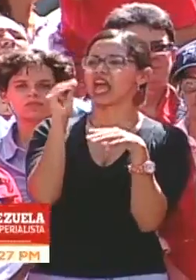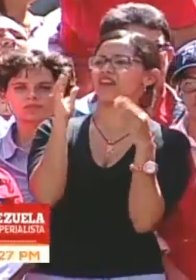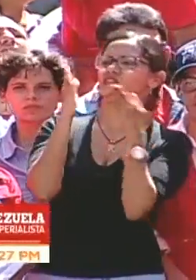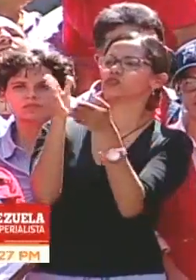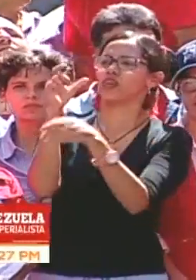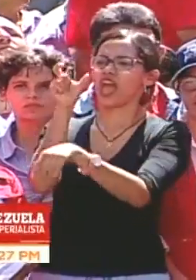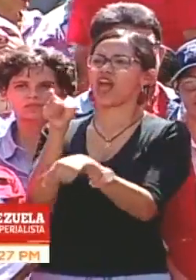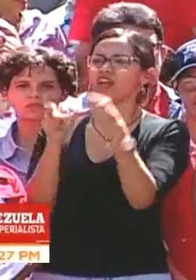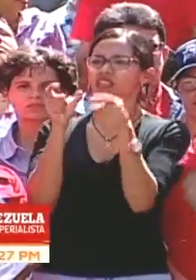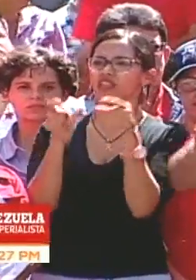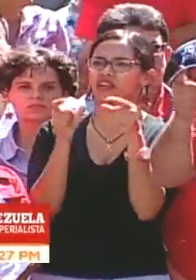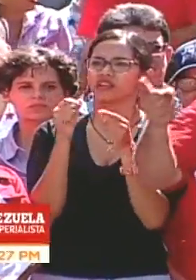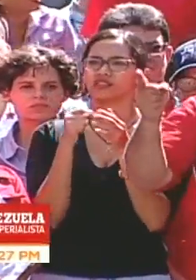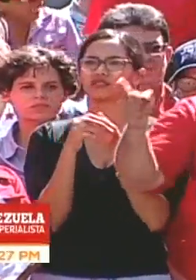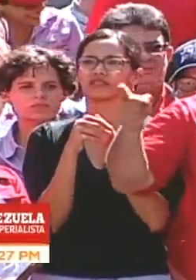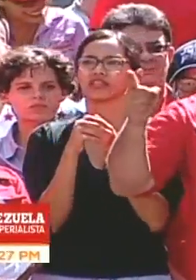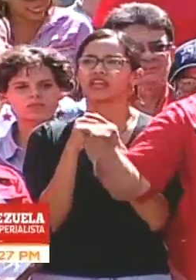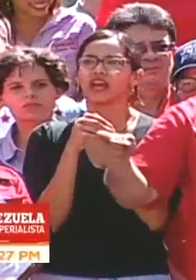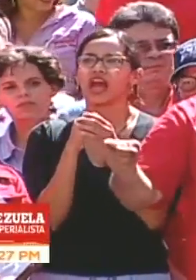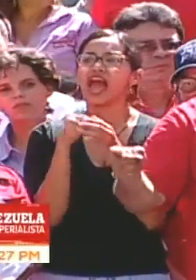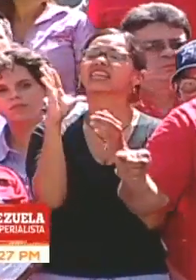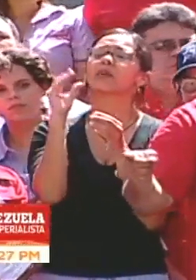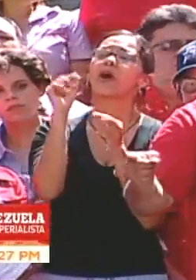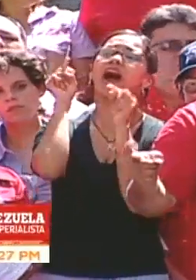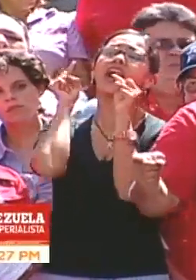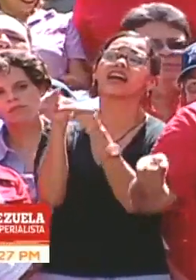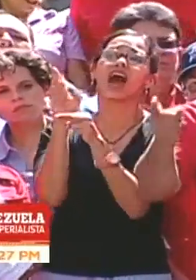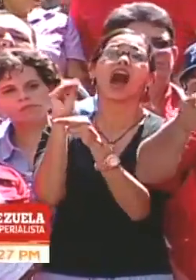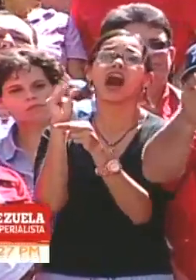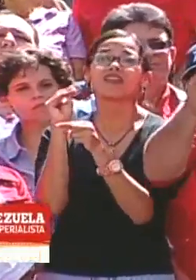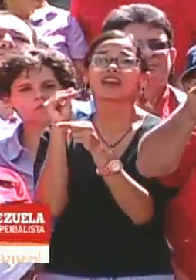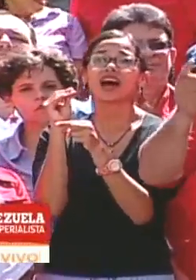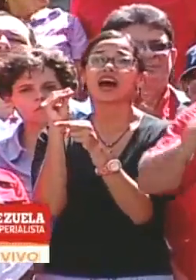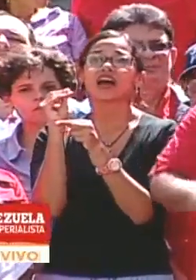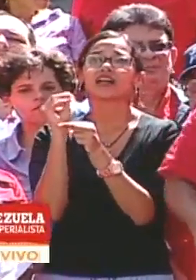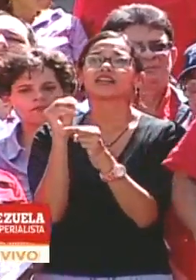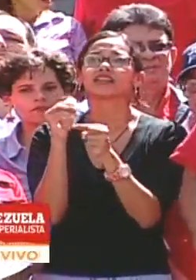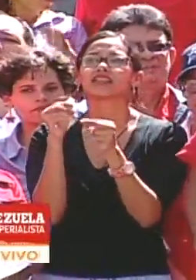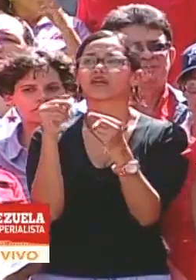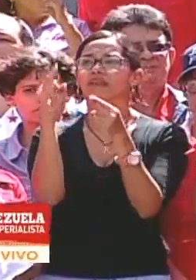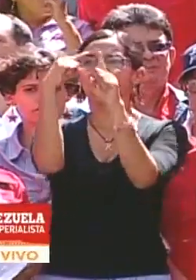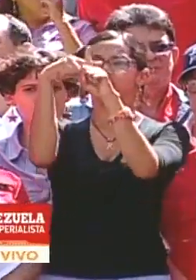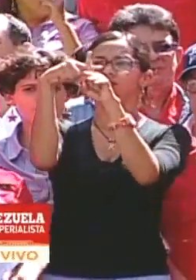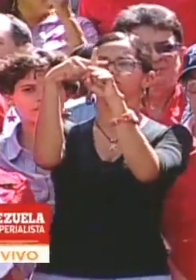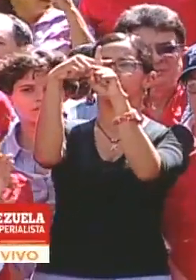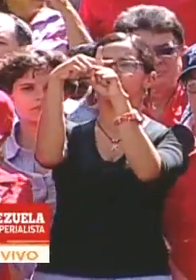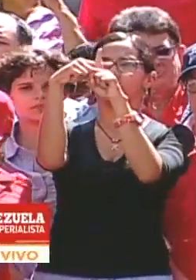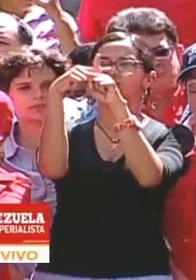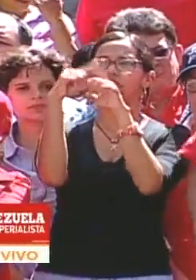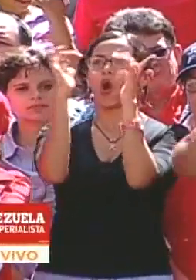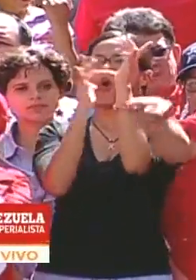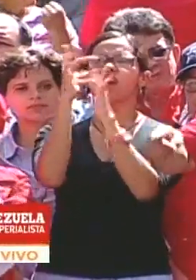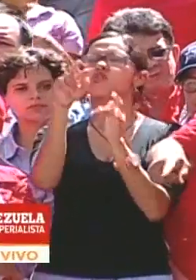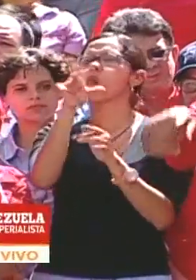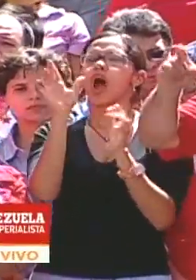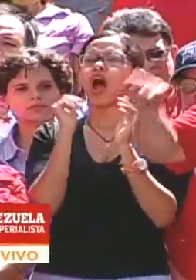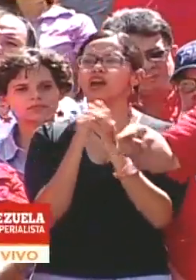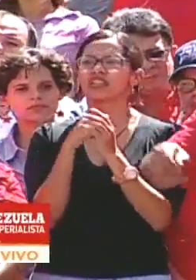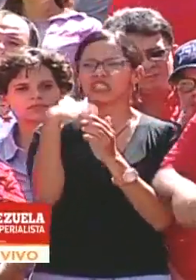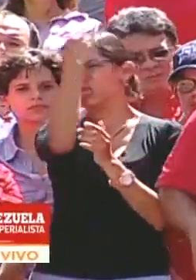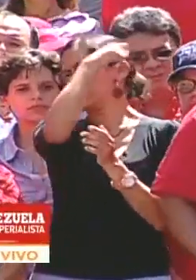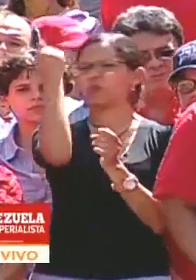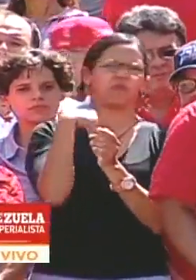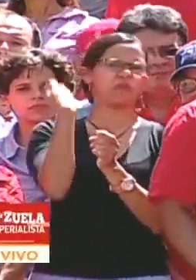gente. El que se monte ahí a hablar termina crucificado. pitan,